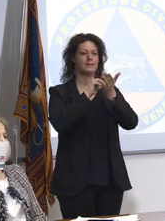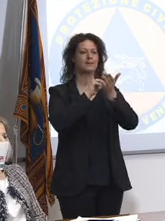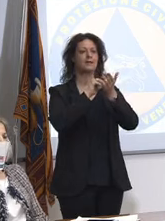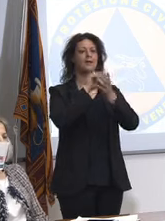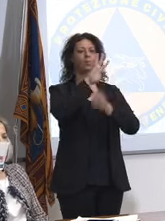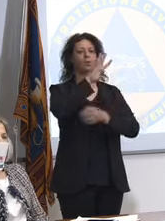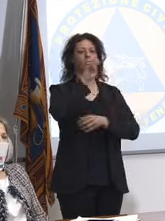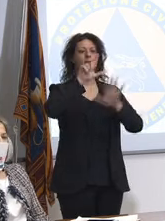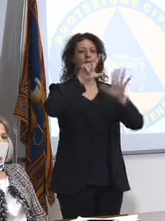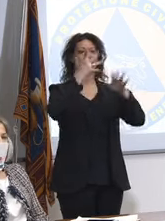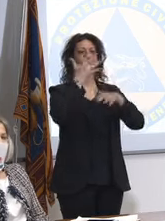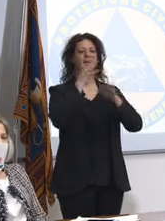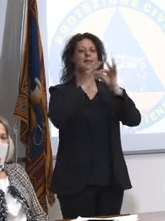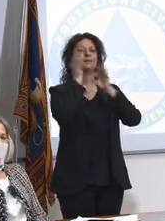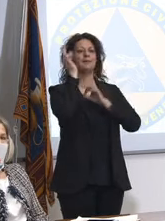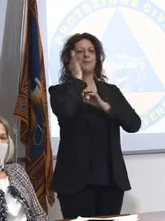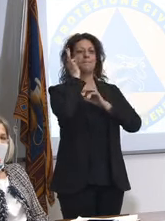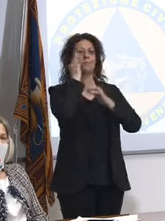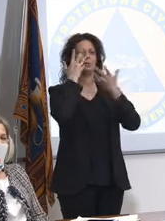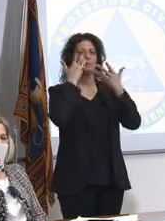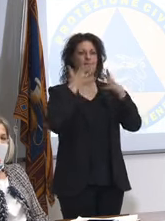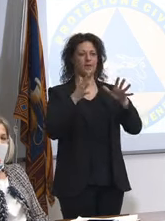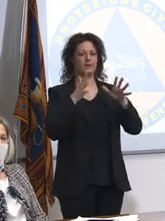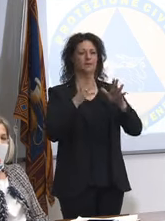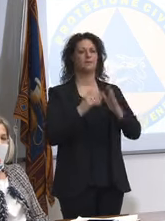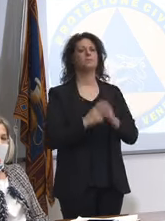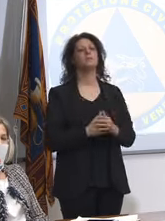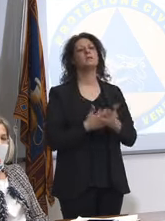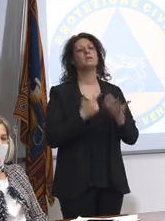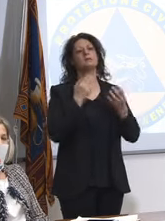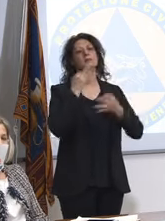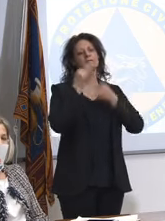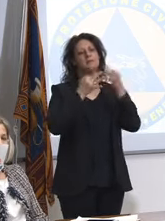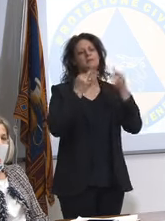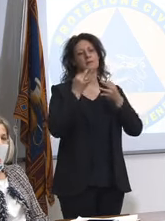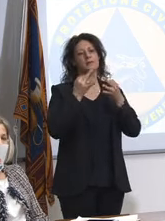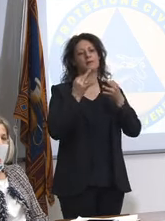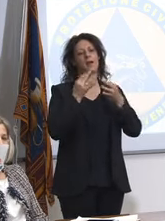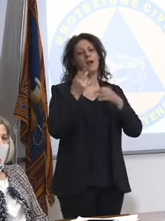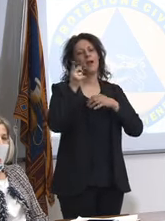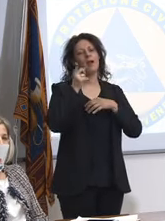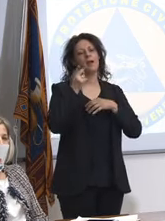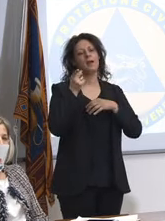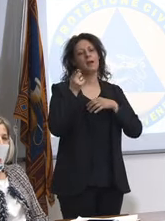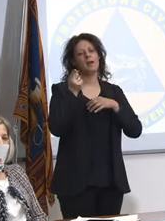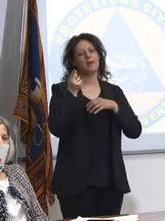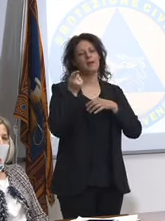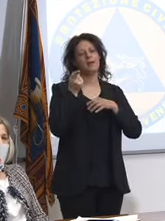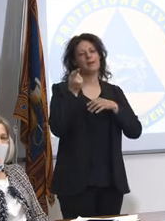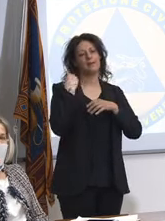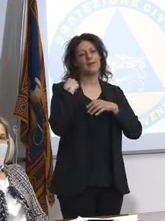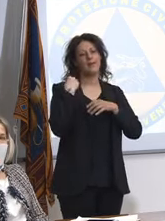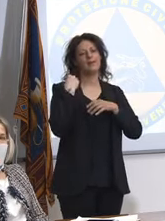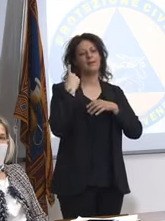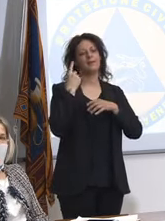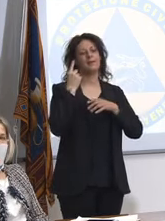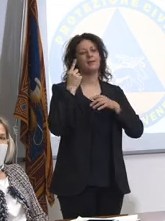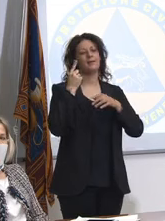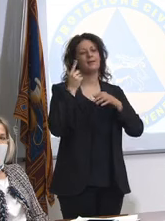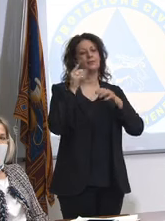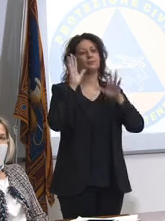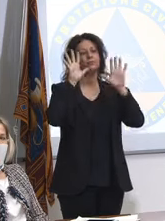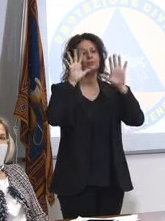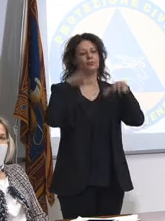571.475 tamponi fatti, sono 10.000 anche ieri, 10.607 per l'esattezza,